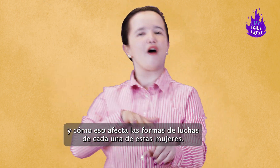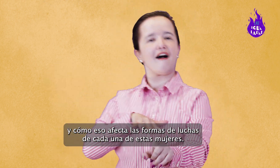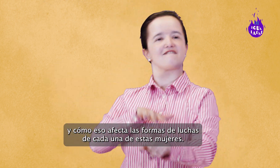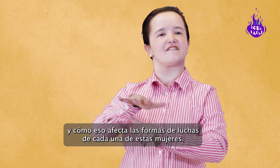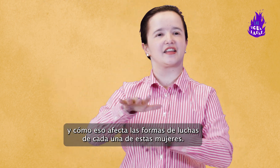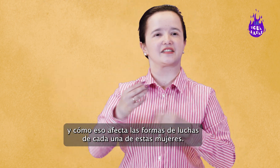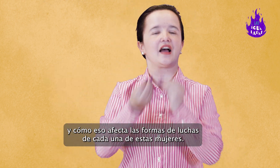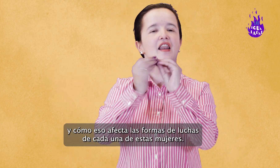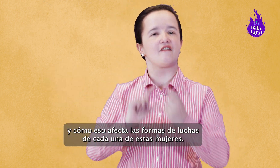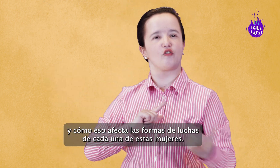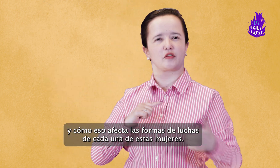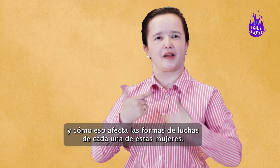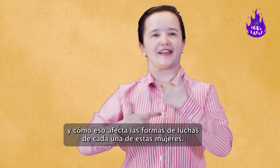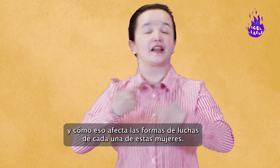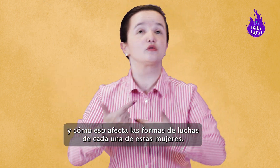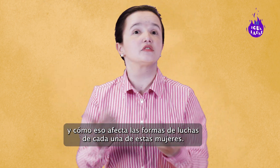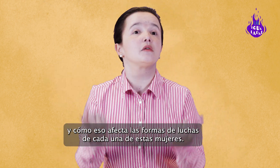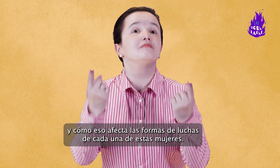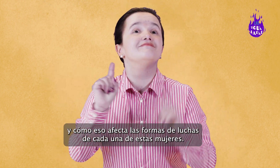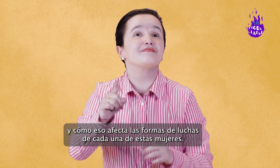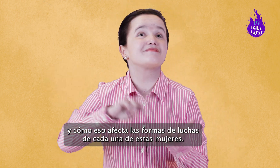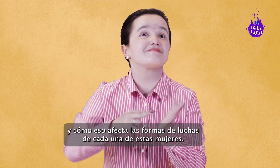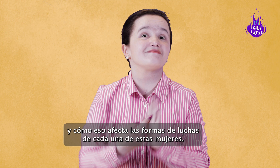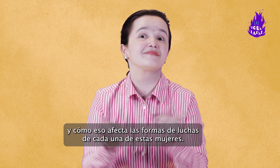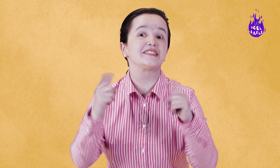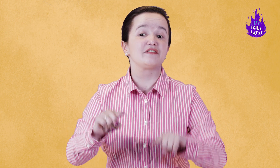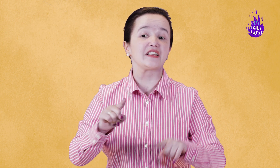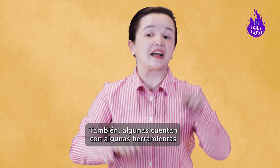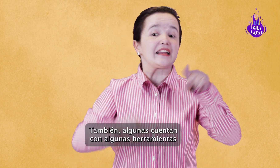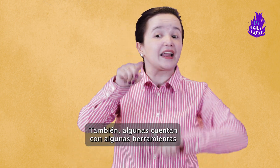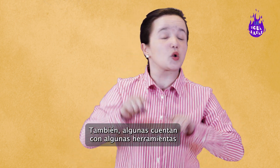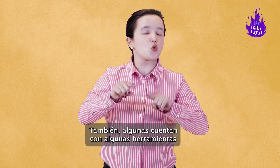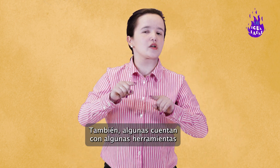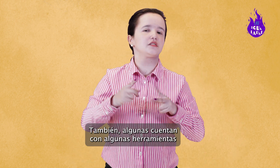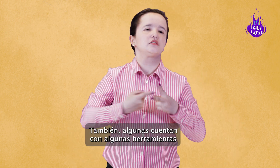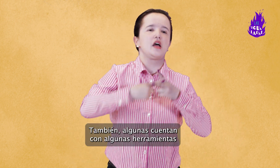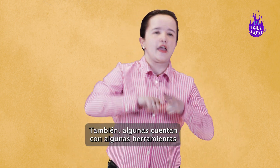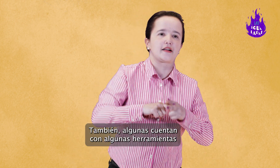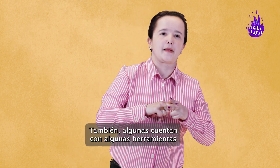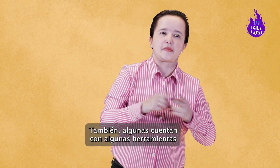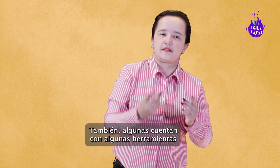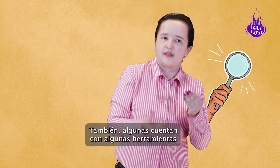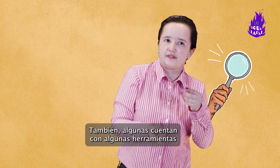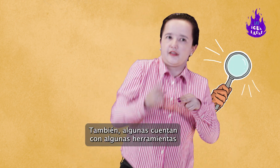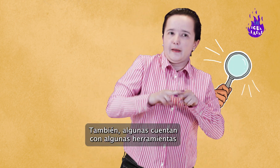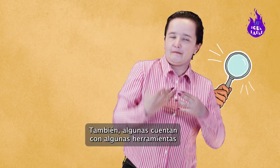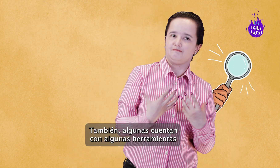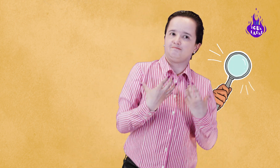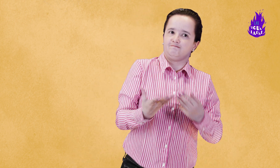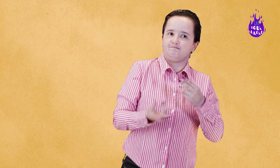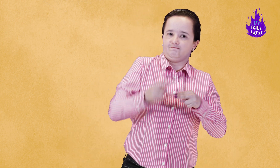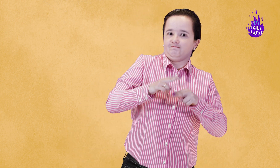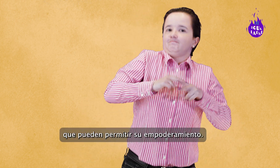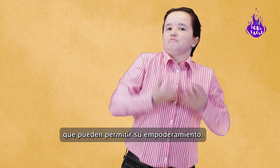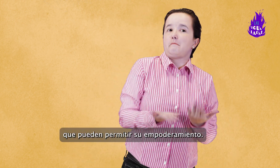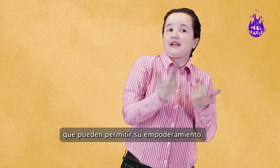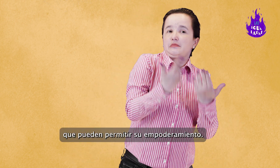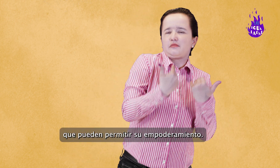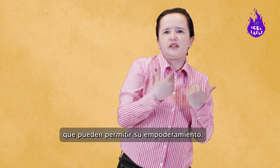afecta las formas de luchas de cada una de estas mujeres. También algunas cuentan con algunas herramientas que pueden permitir su